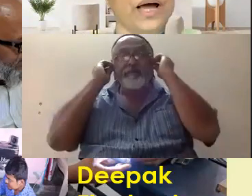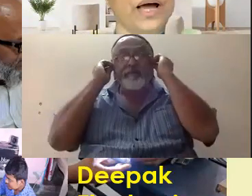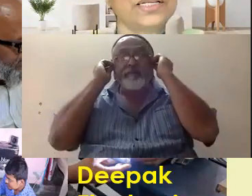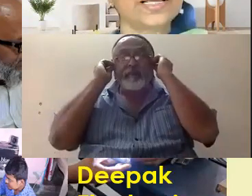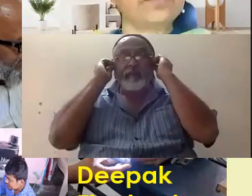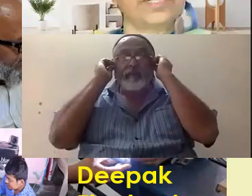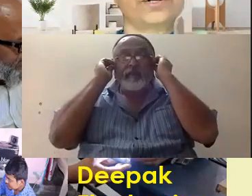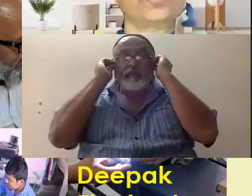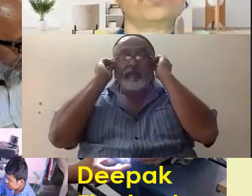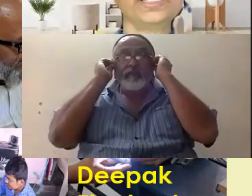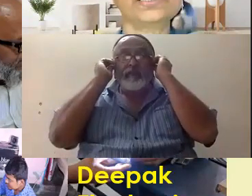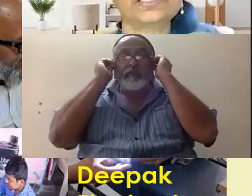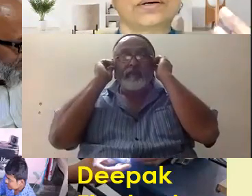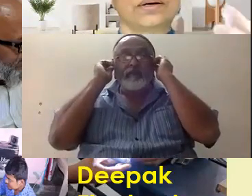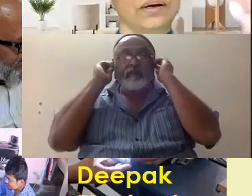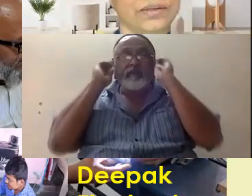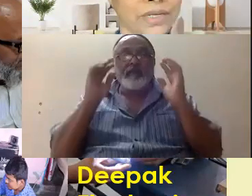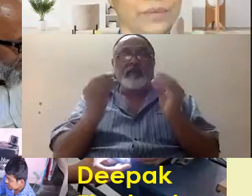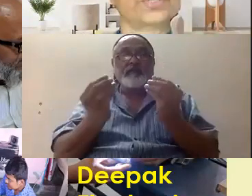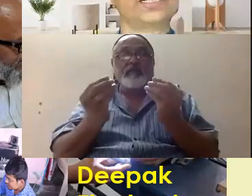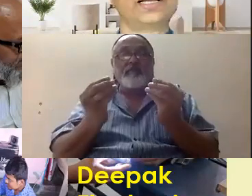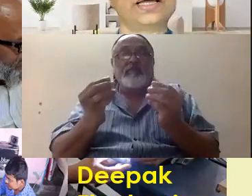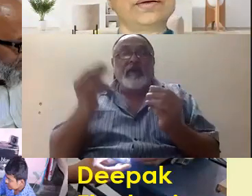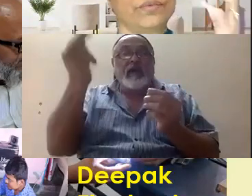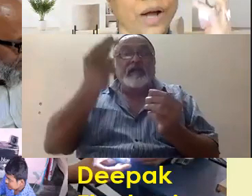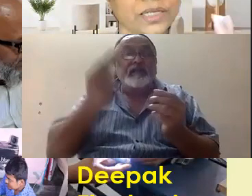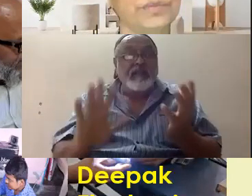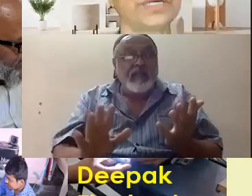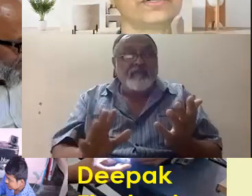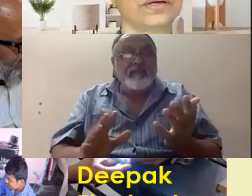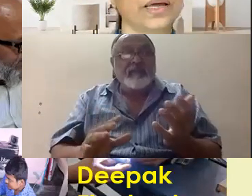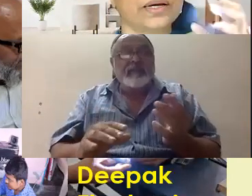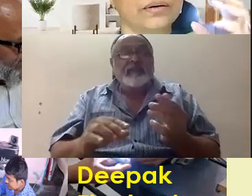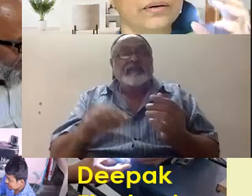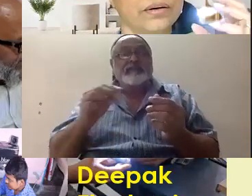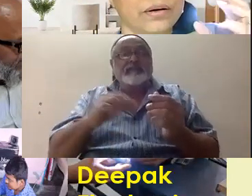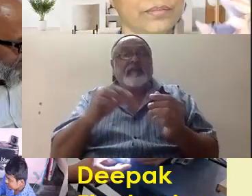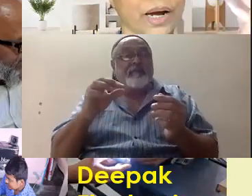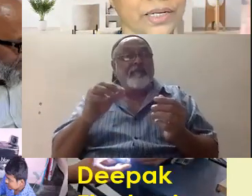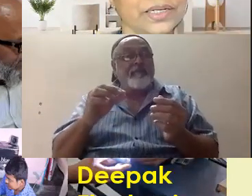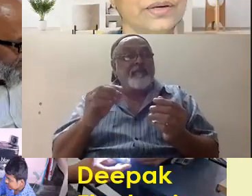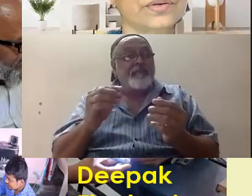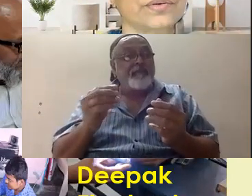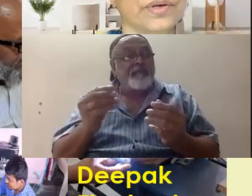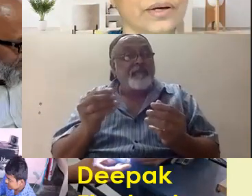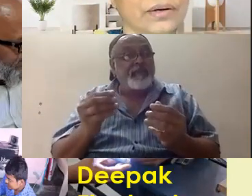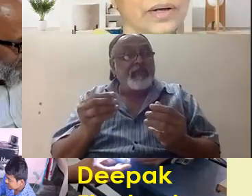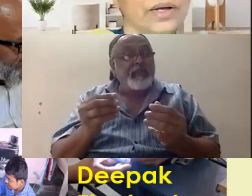कोई आर्टिस्ट है आप देख रहे हो, बट जैसे पुष्कला हैं वो आज भी एक आर्टिस्ट